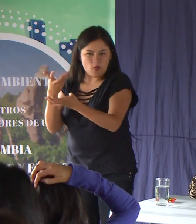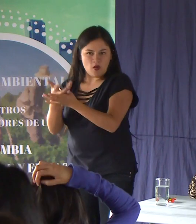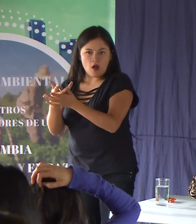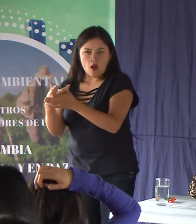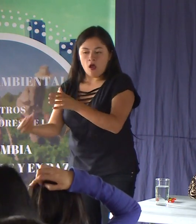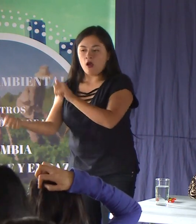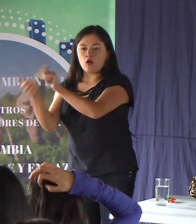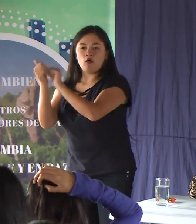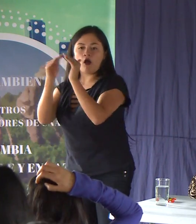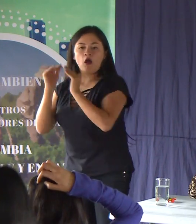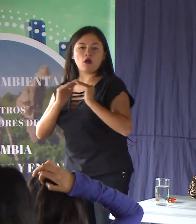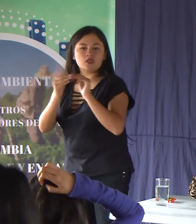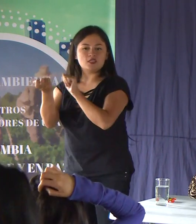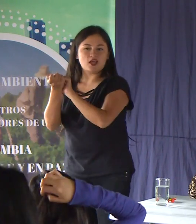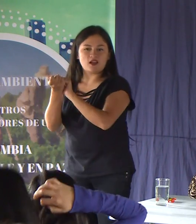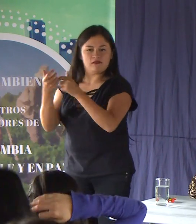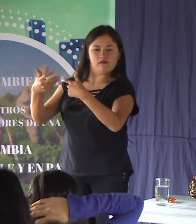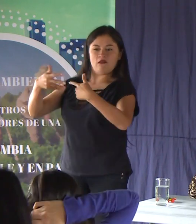encontramos una ciudad